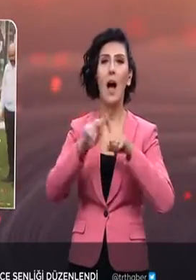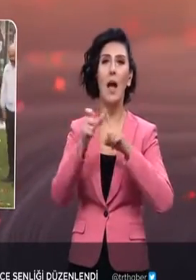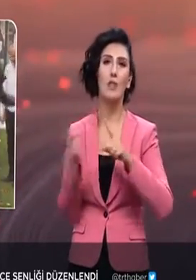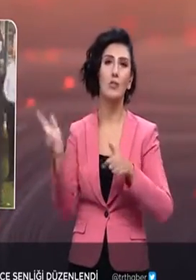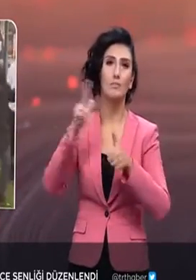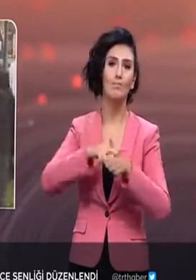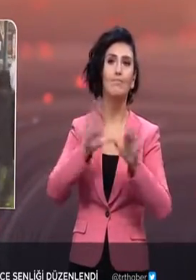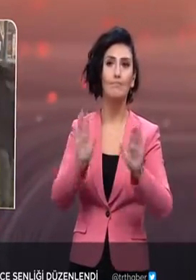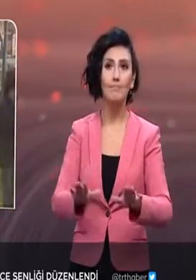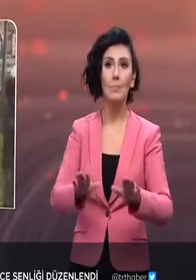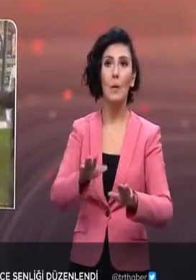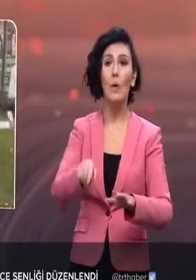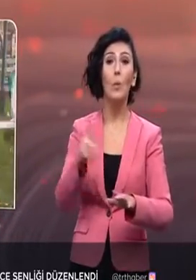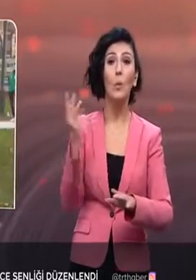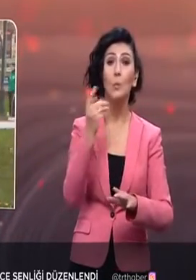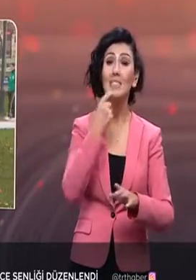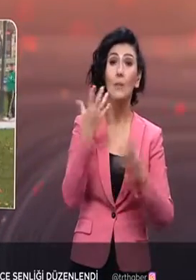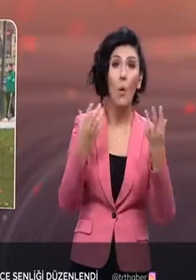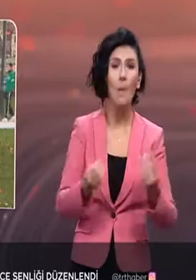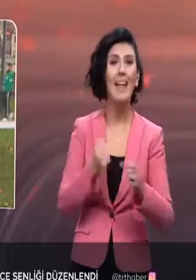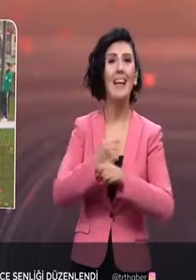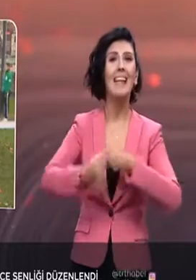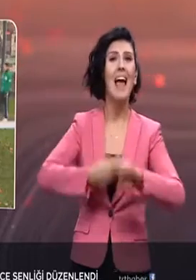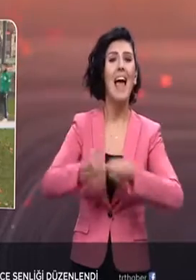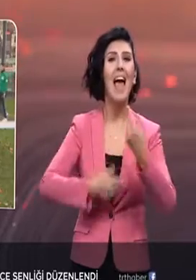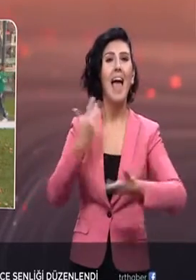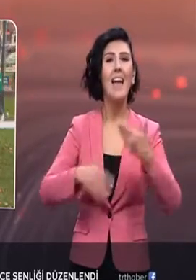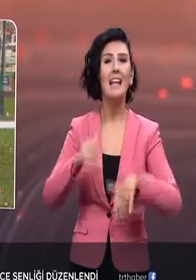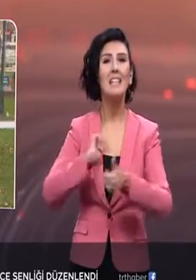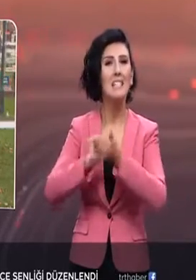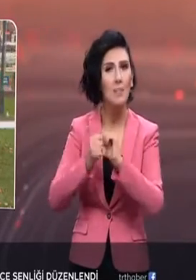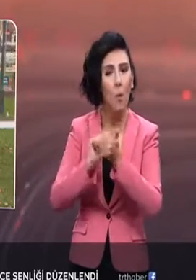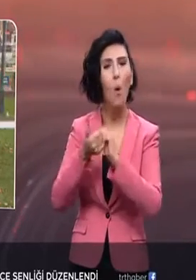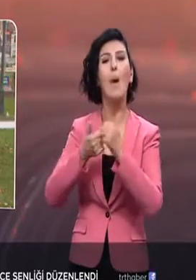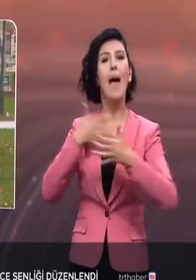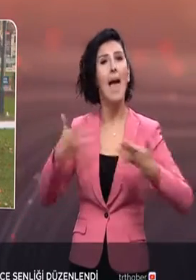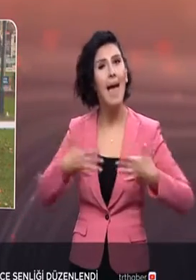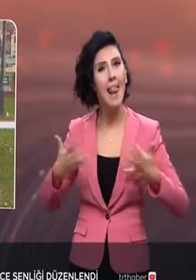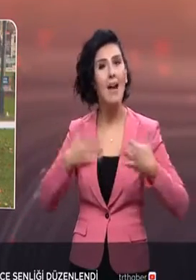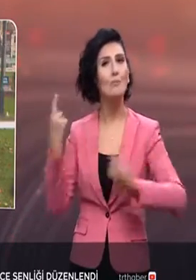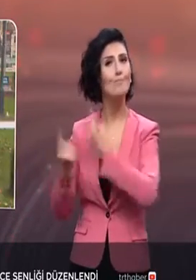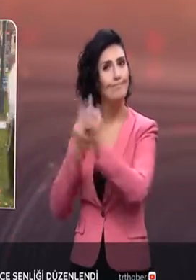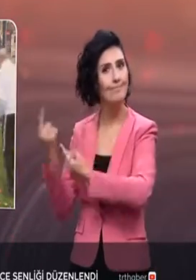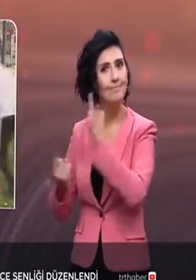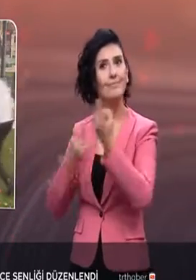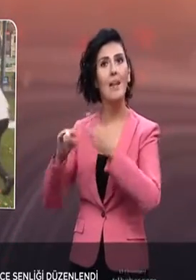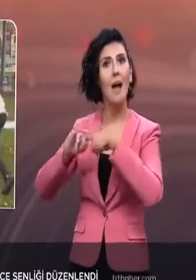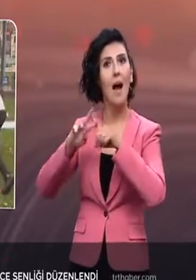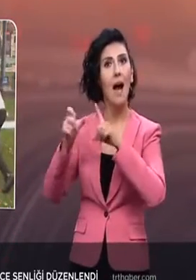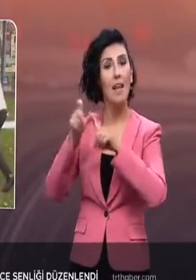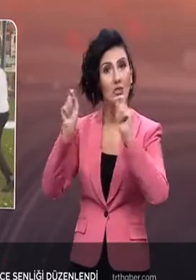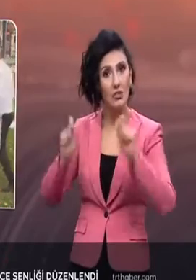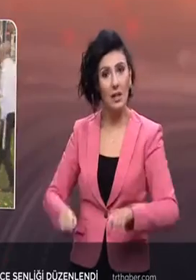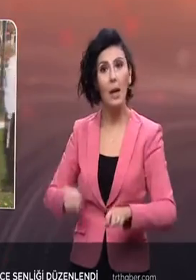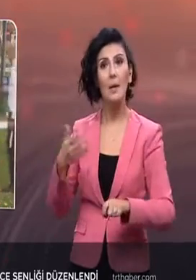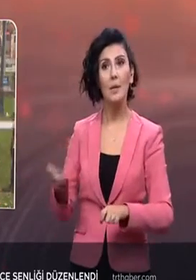Bu yıl üçüncüsü düzenlenen geleneksel engelliler spor ve eğlence şenliği Haliç'te düzenlendi.